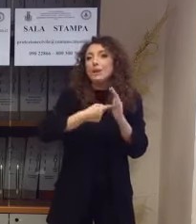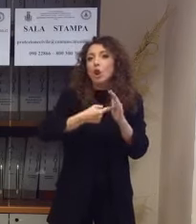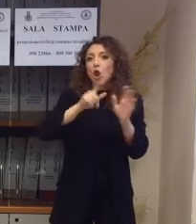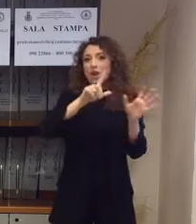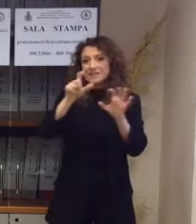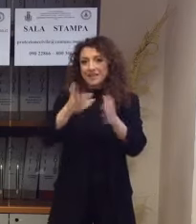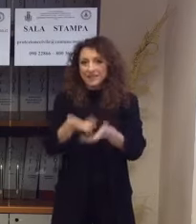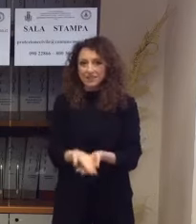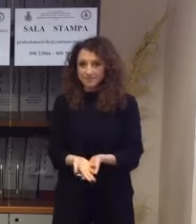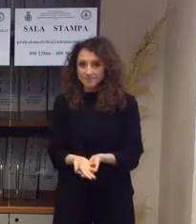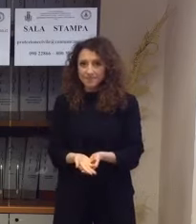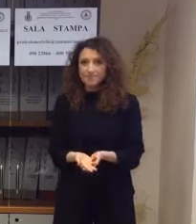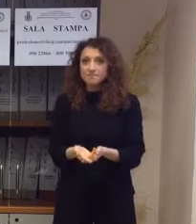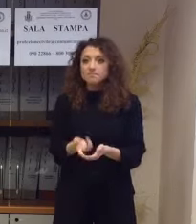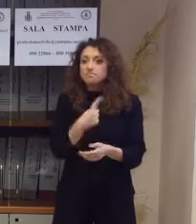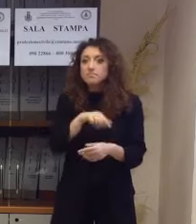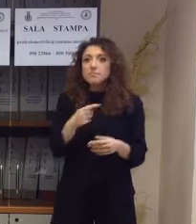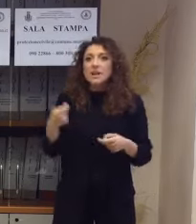spesa del